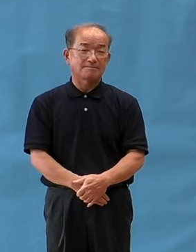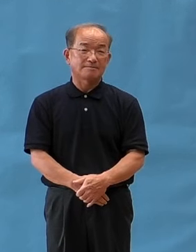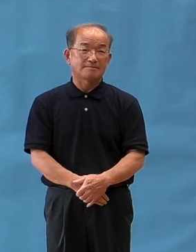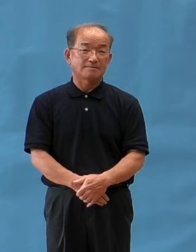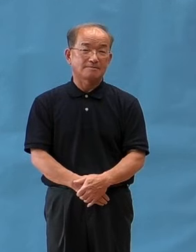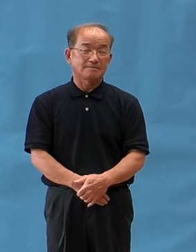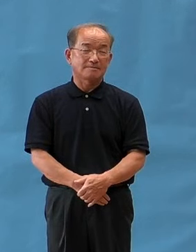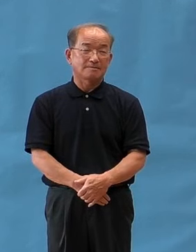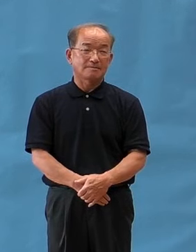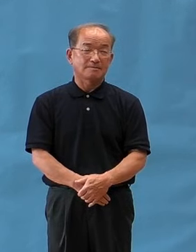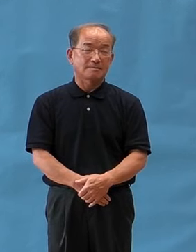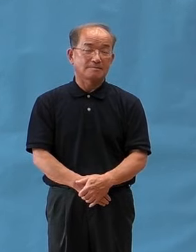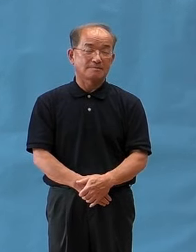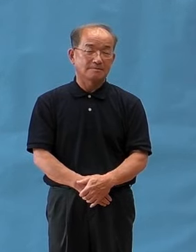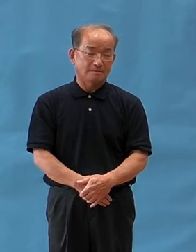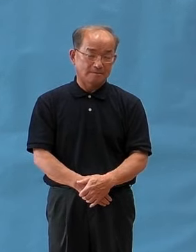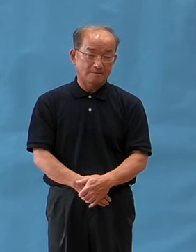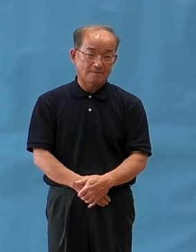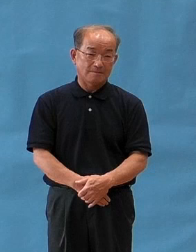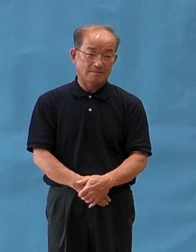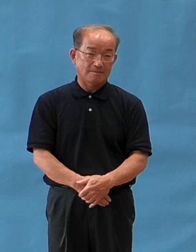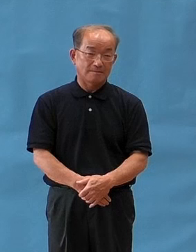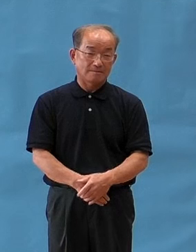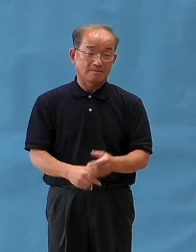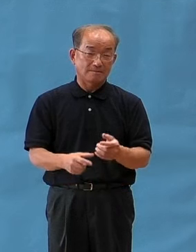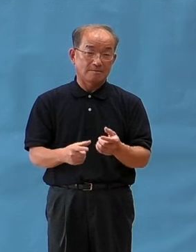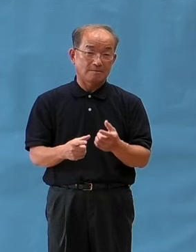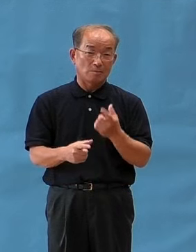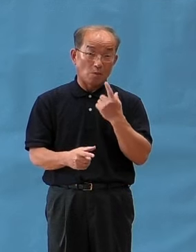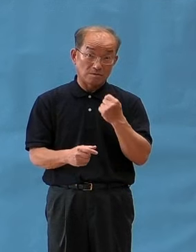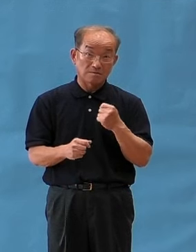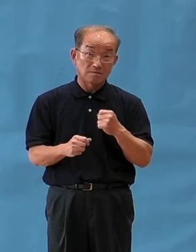こんなこと言うんだったら、ちゃんと言わなきゃダメだ。